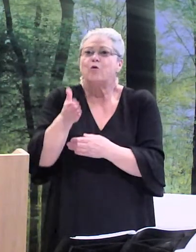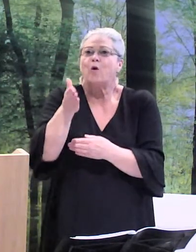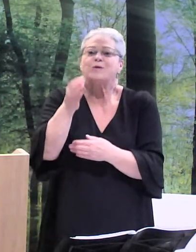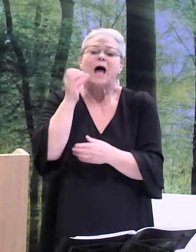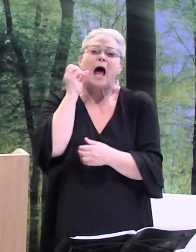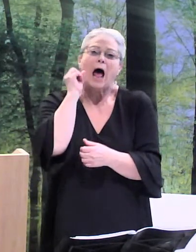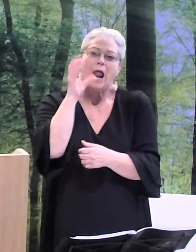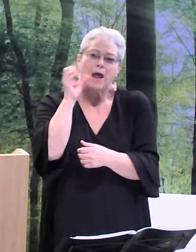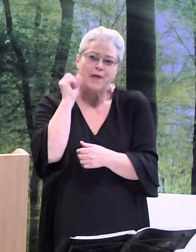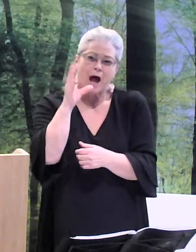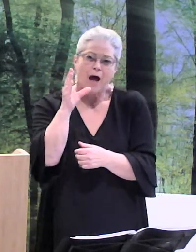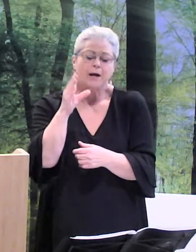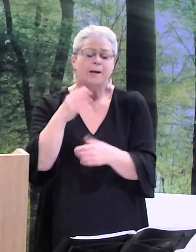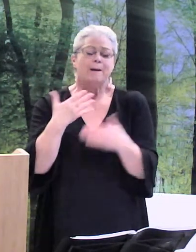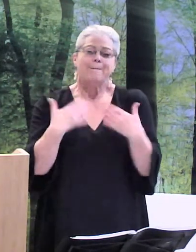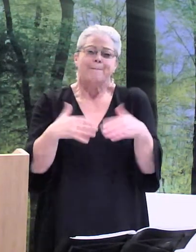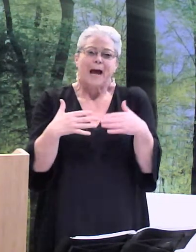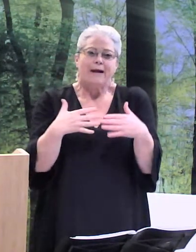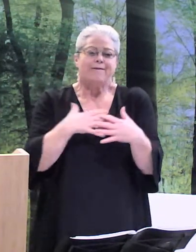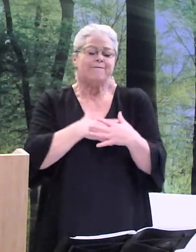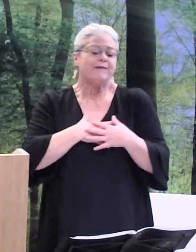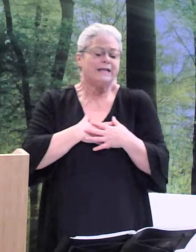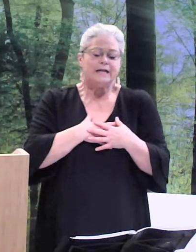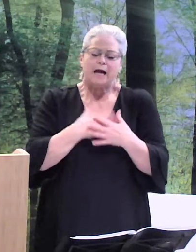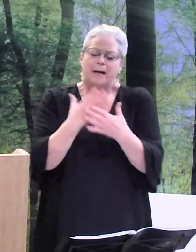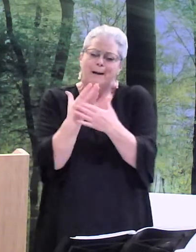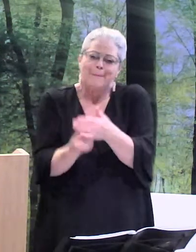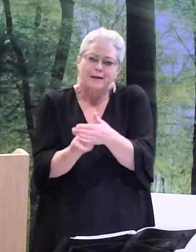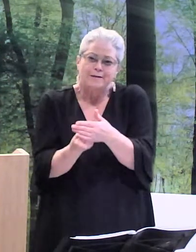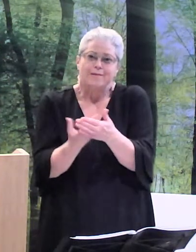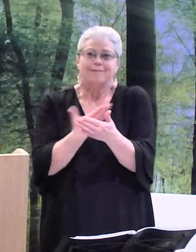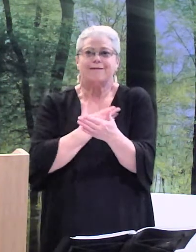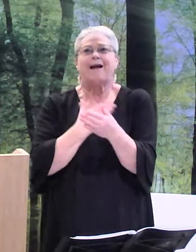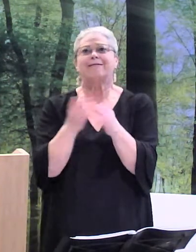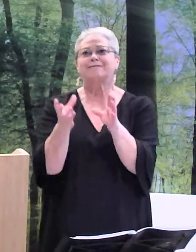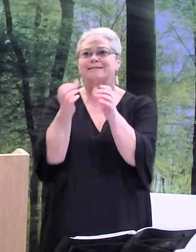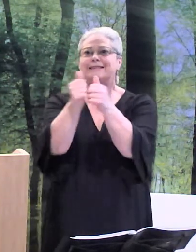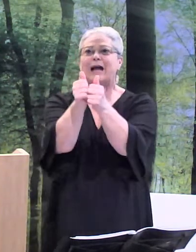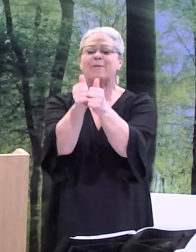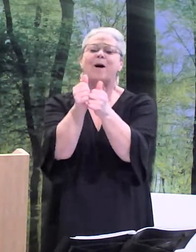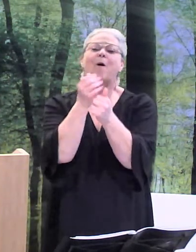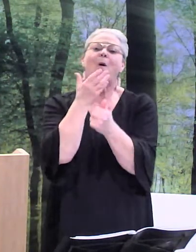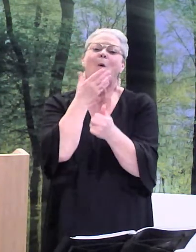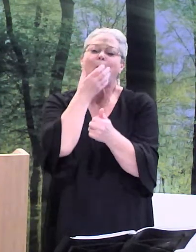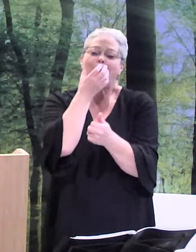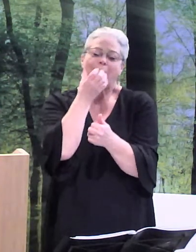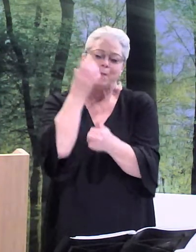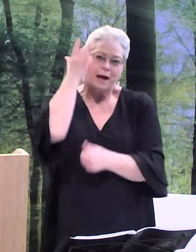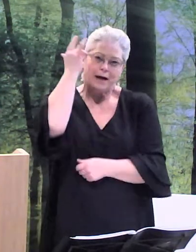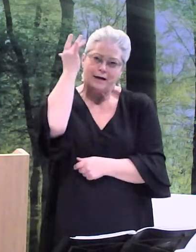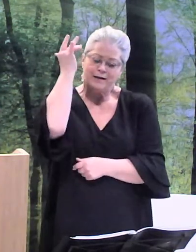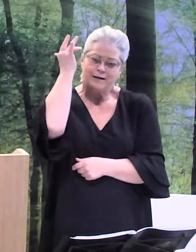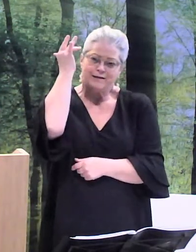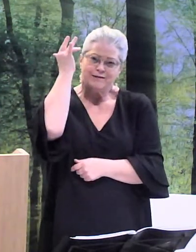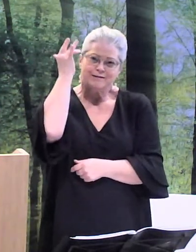dagen. Pijn, verdriet en gemis krijgen dan gezelschap van warme herinneringen.